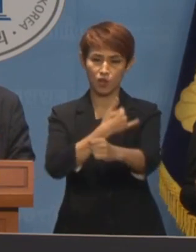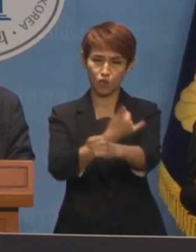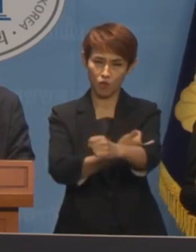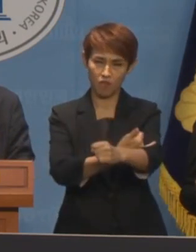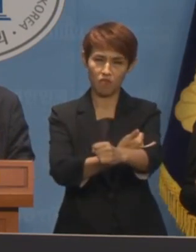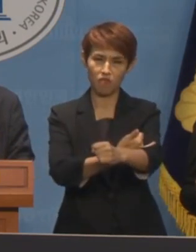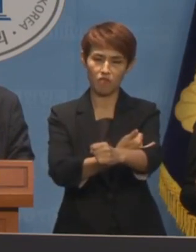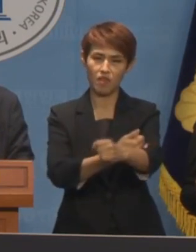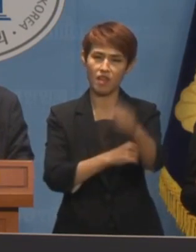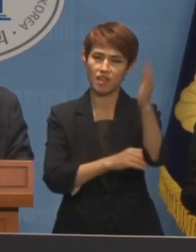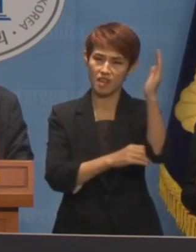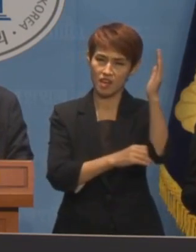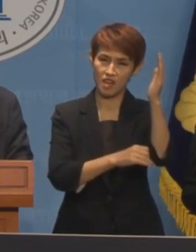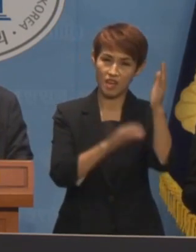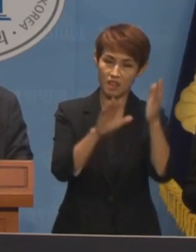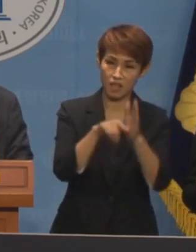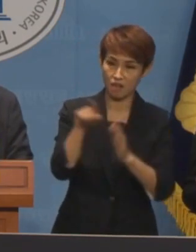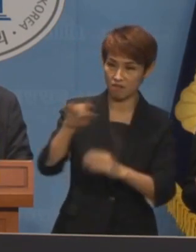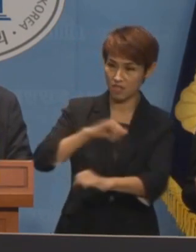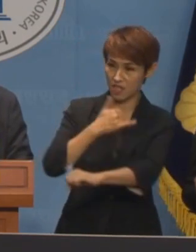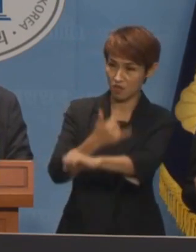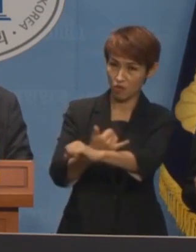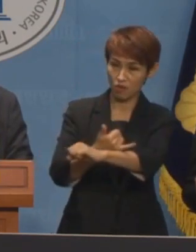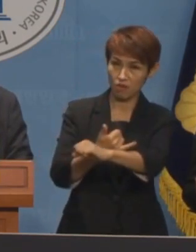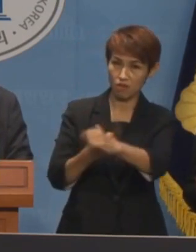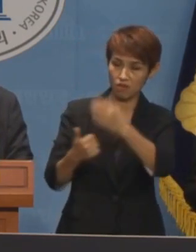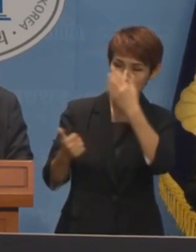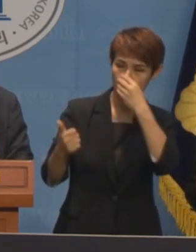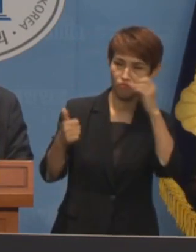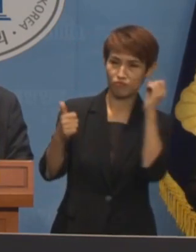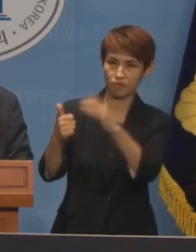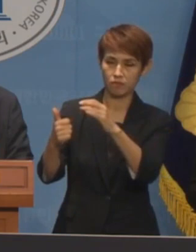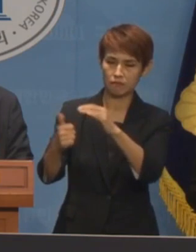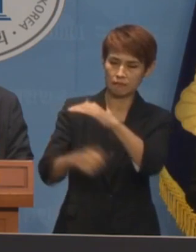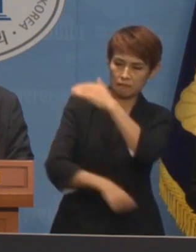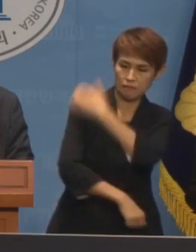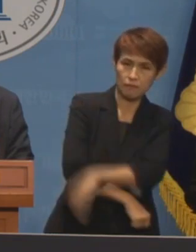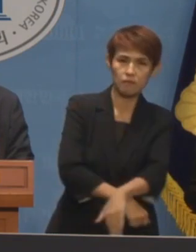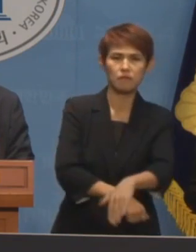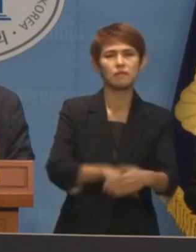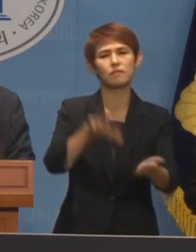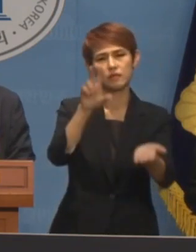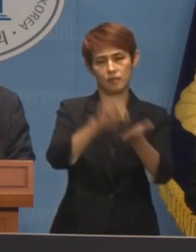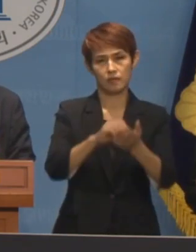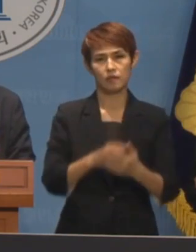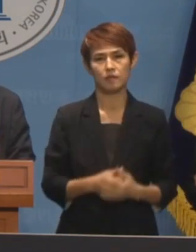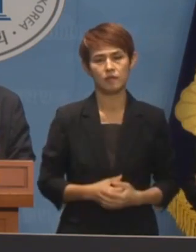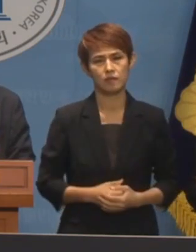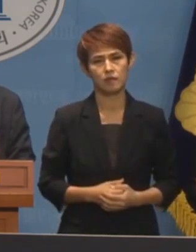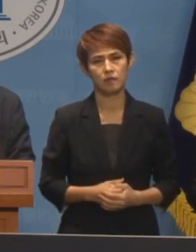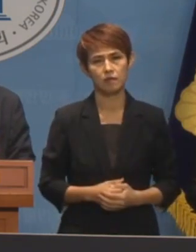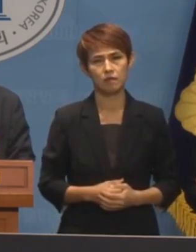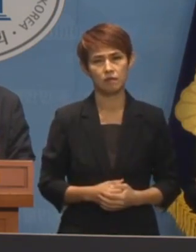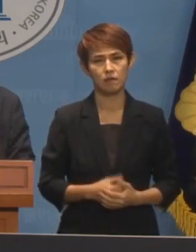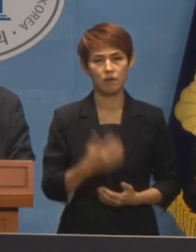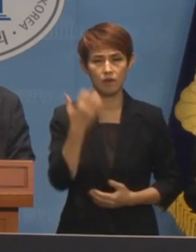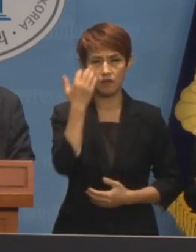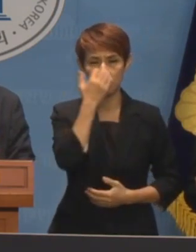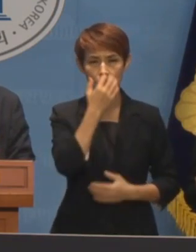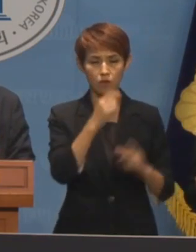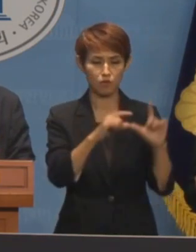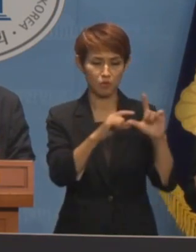말하면서 상대방의 인권을 함부로 차별 배제하고 있어요. 그렇게 소수자들은 차별